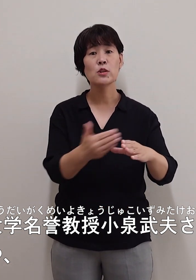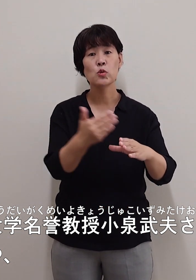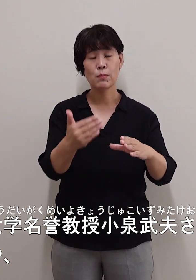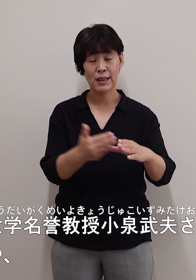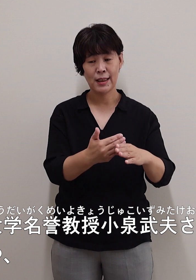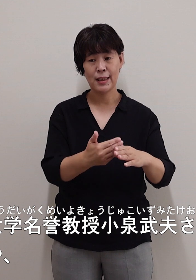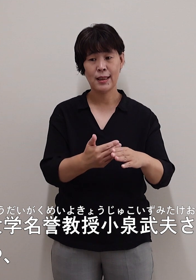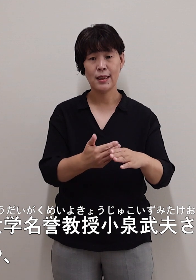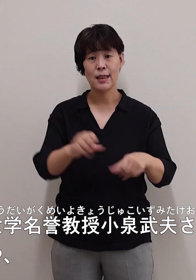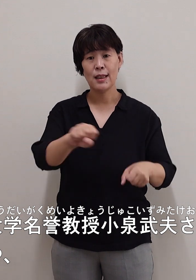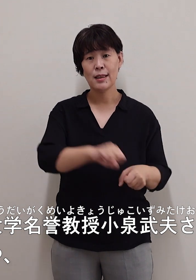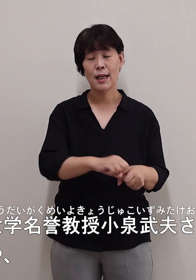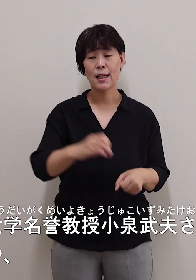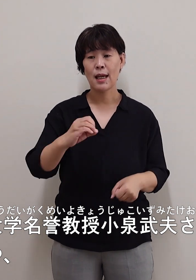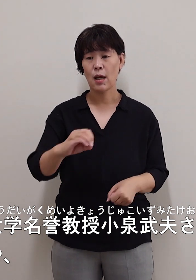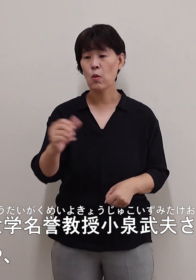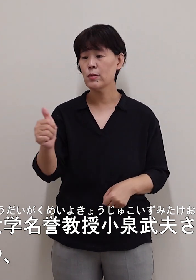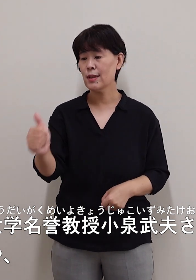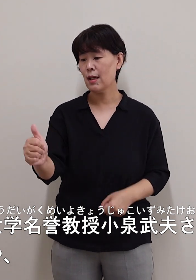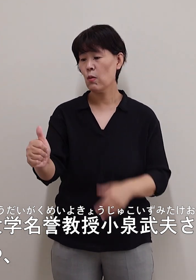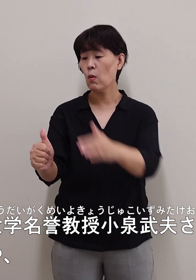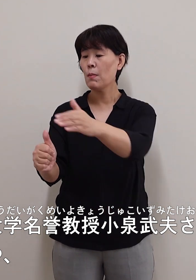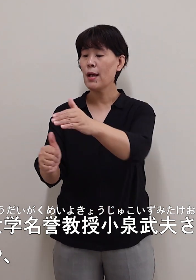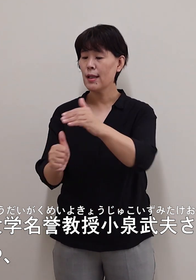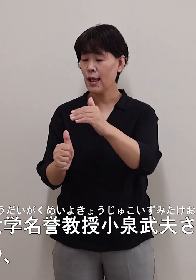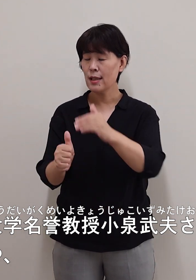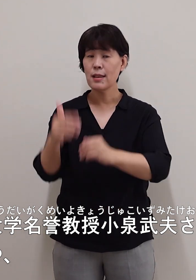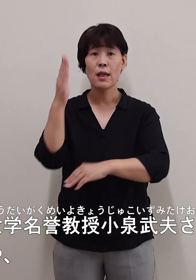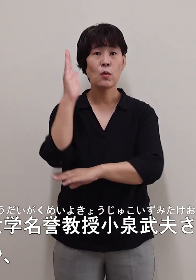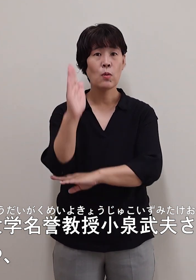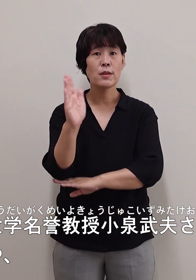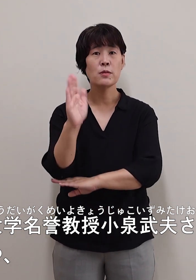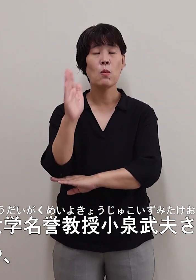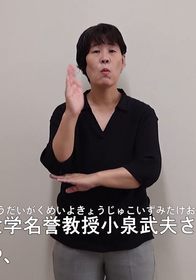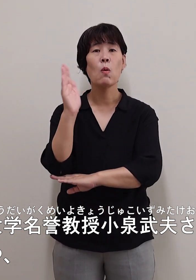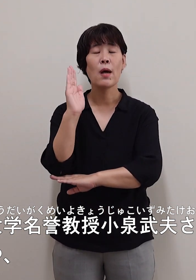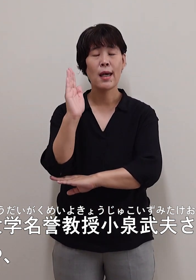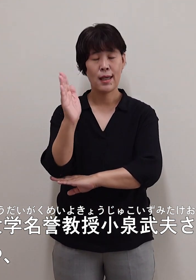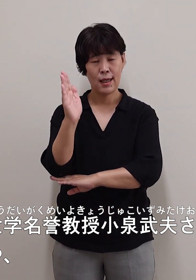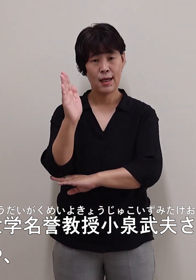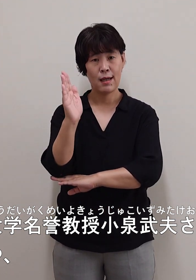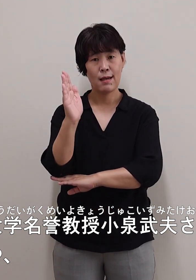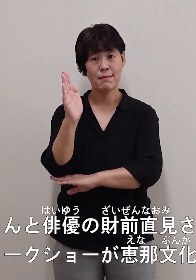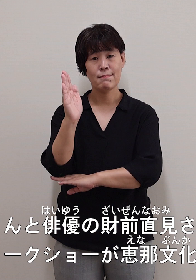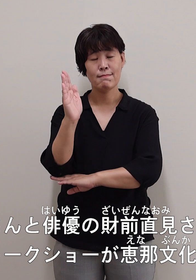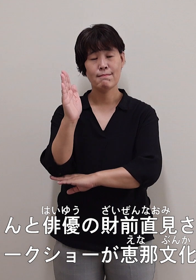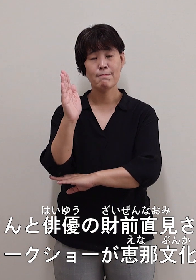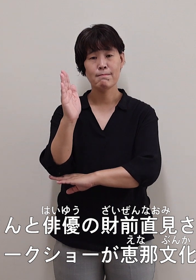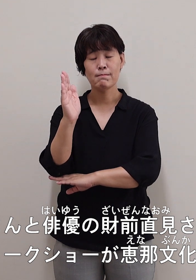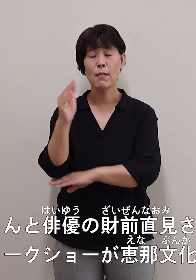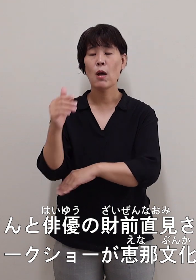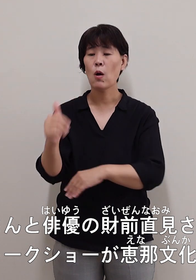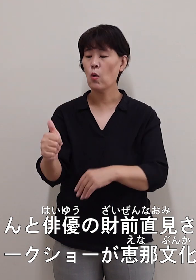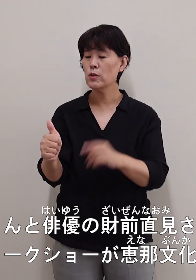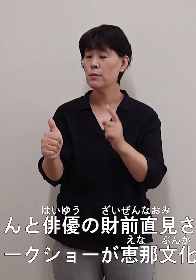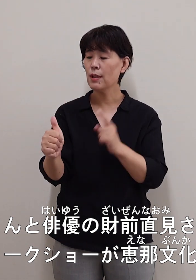んを招いての基調講演や、小泉武夫さん